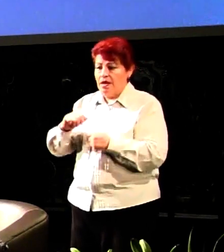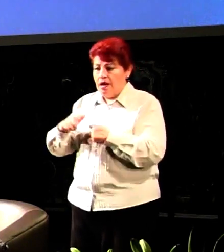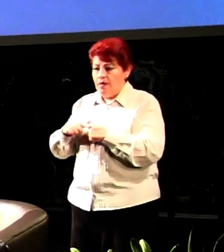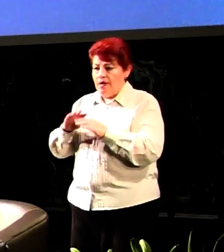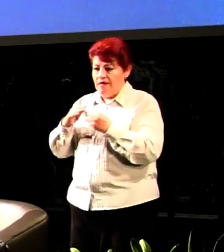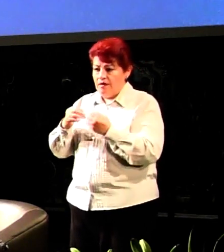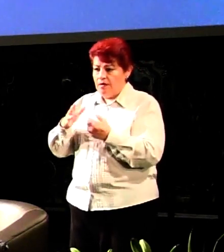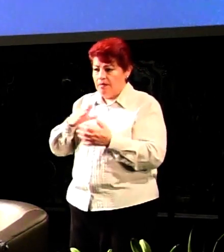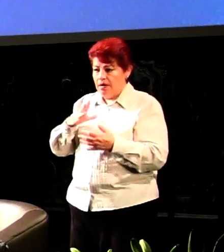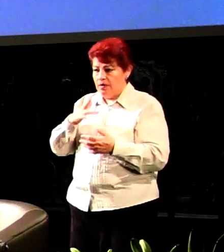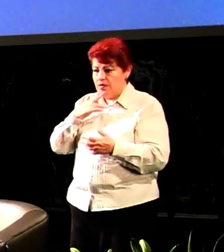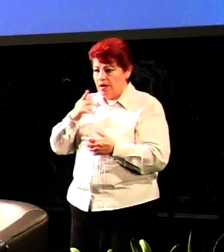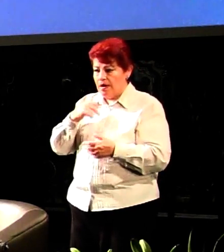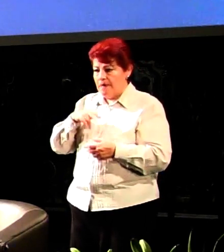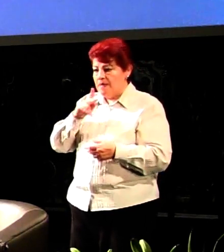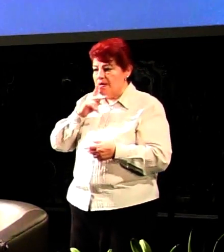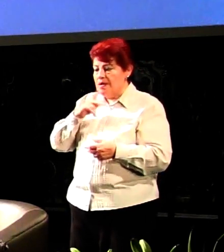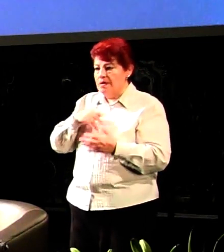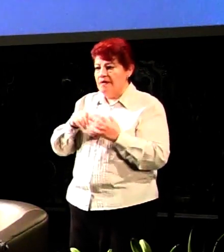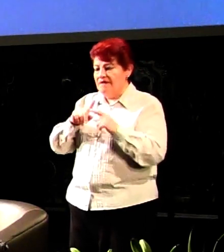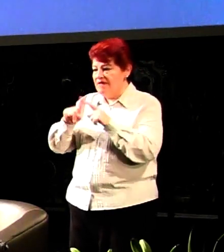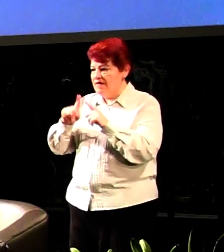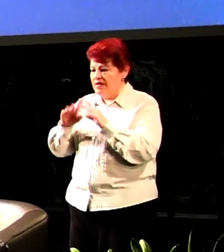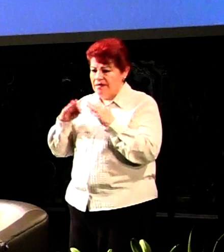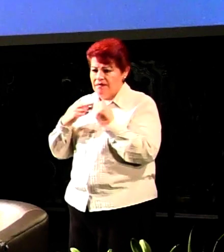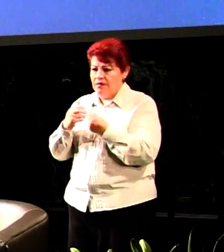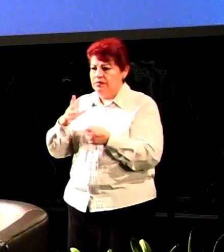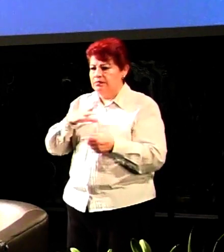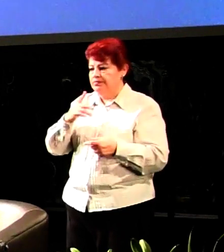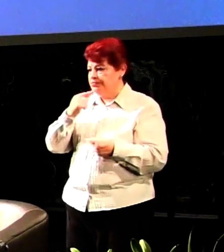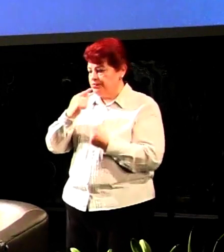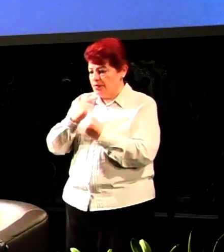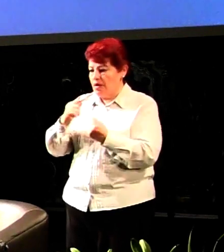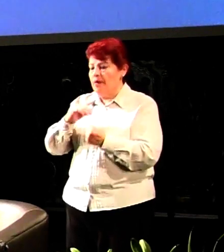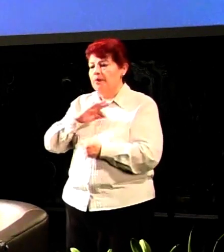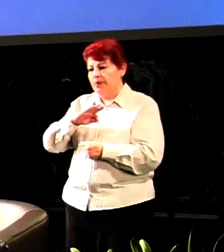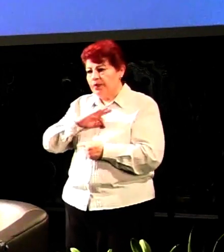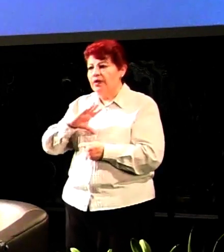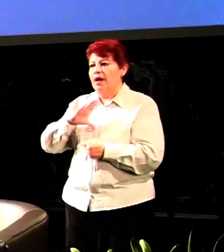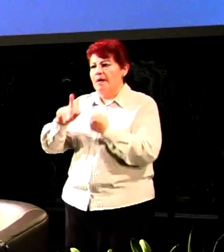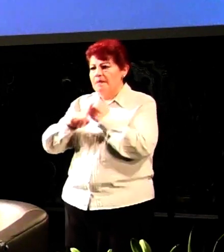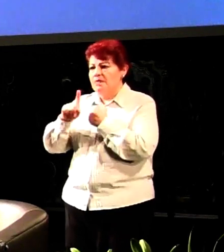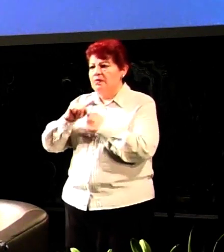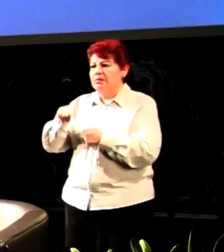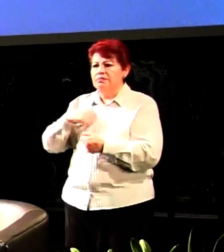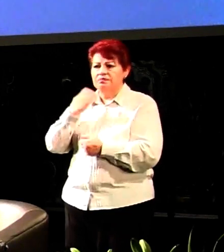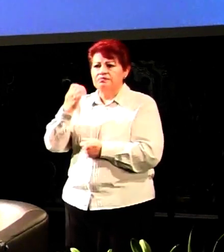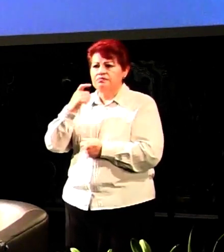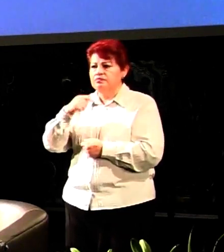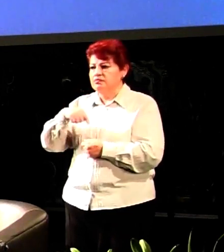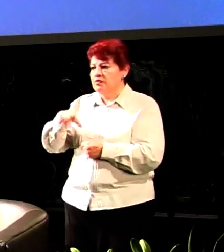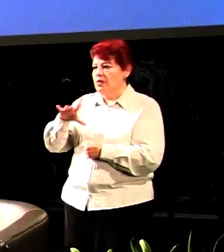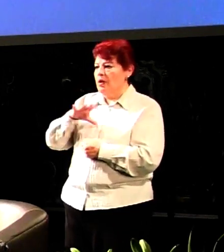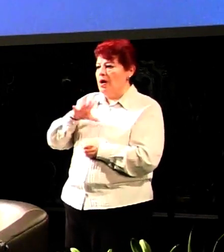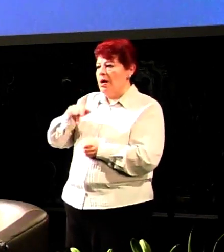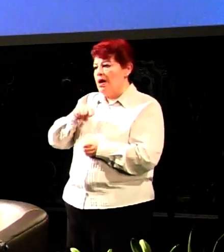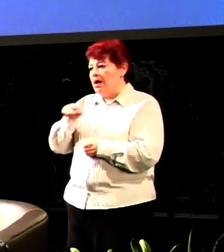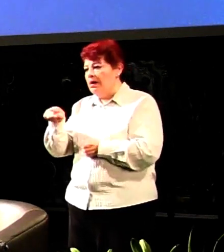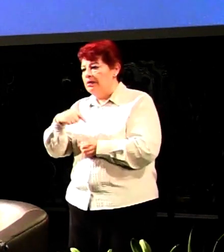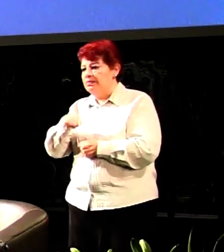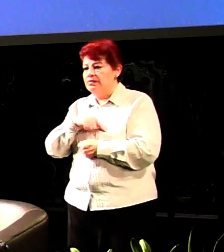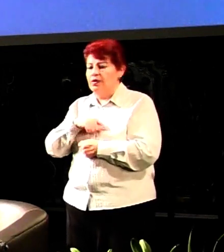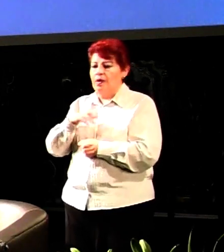forma usado la palabra bullying de muchas maneras. Los niños pueden llegar a tener muchos problemas en la escuela y el que les demos